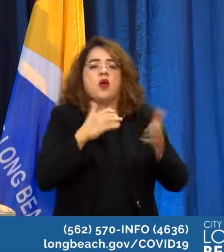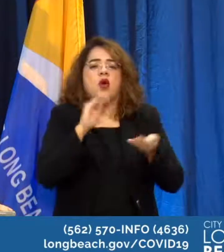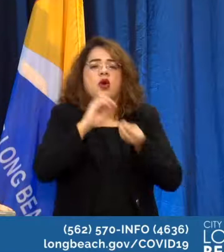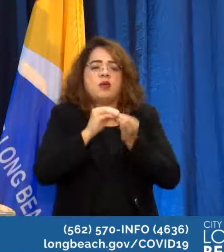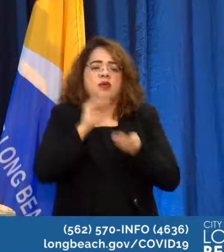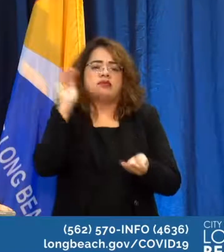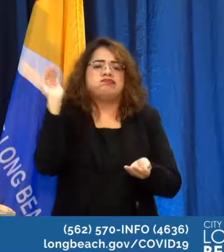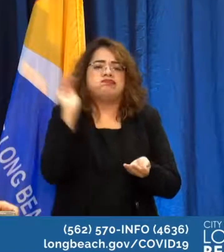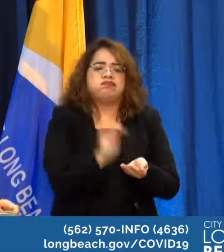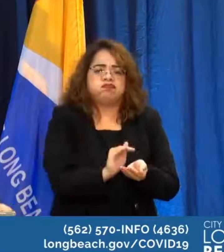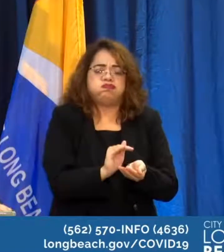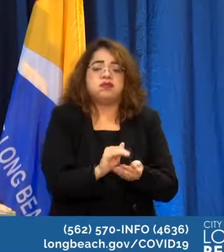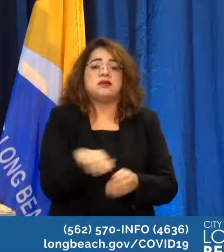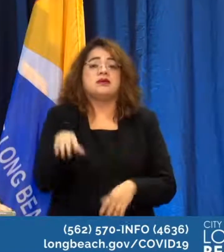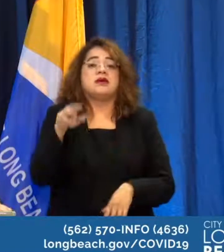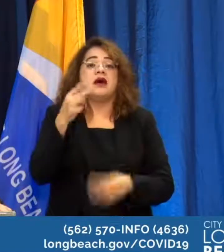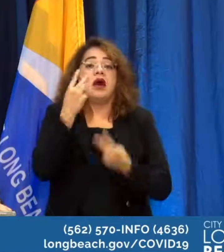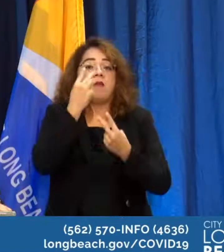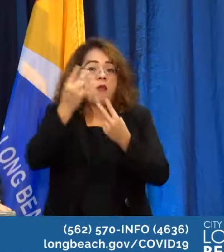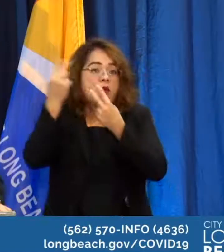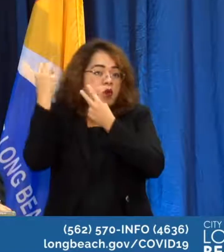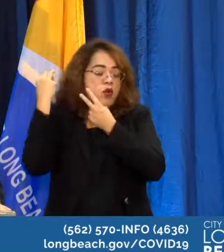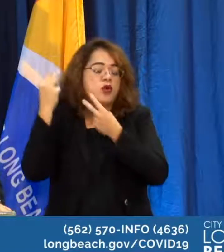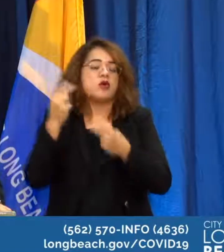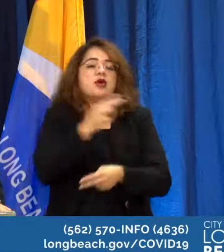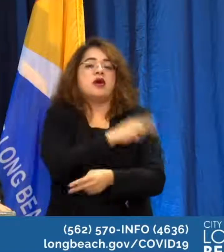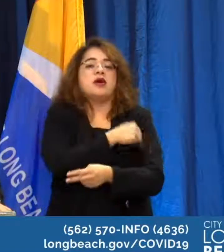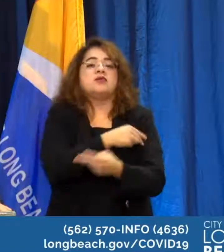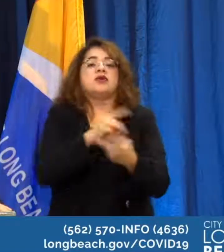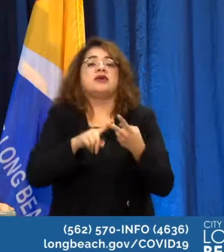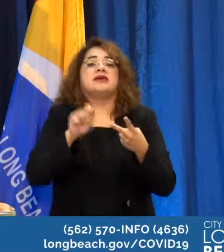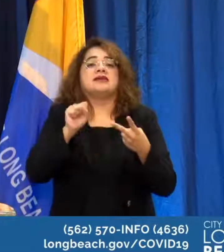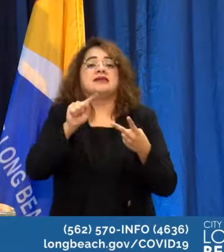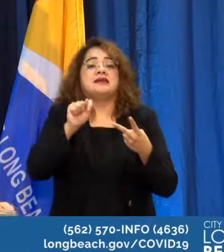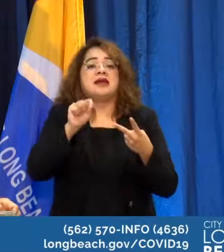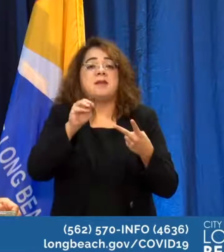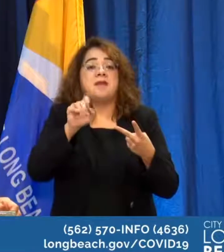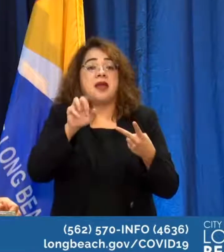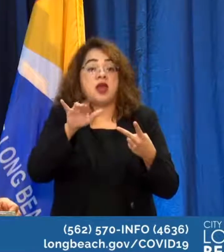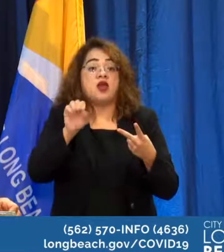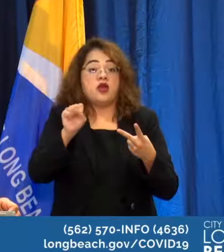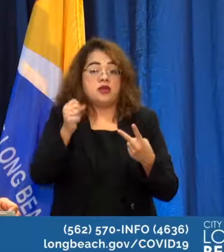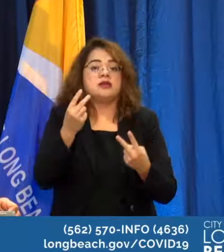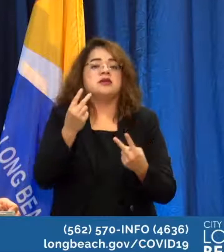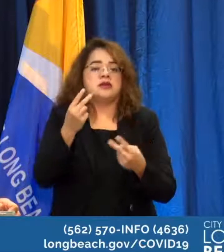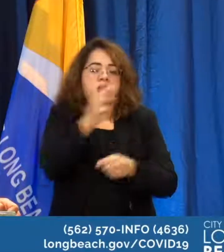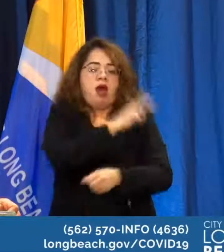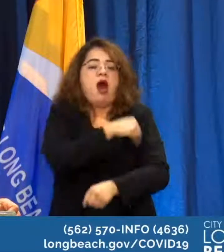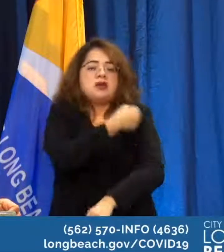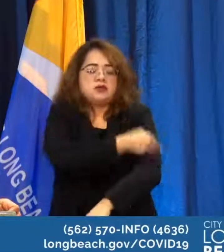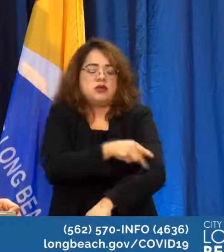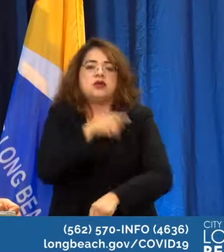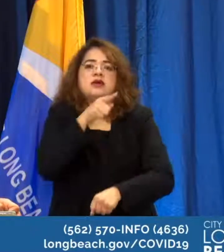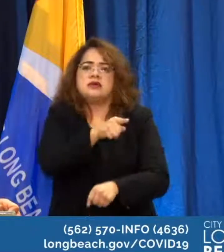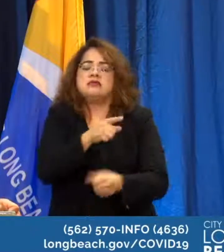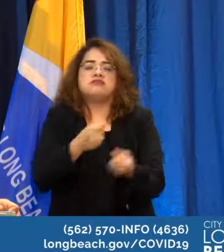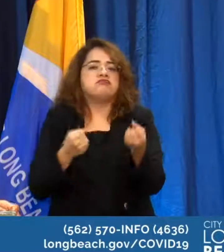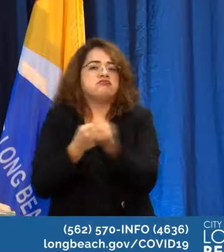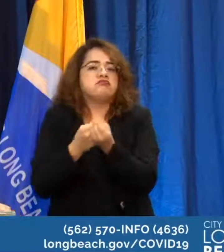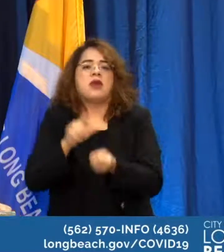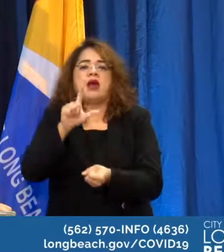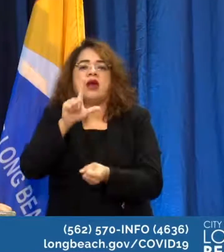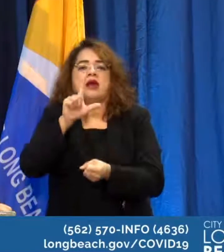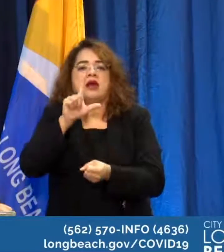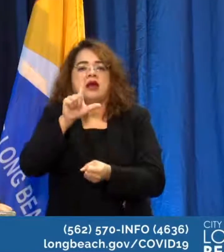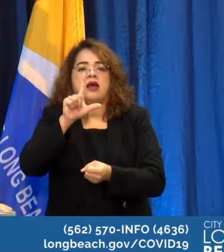St. Mary, y ellos apoyan a las decisiones que está haciendo la ciudad de Long Beach, el condado de Los Ángeles y el